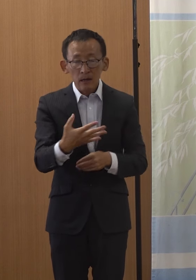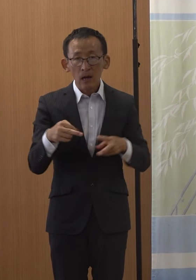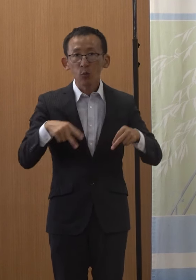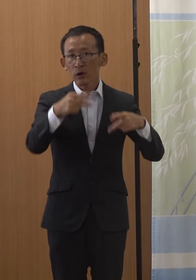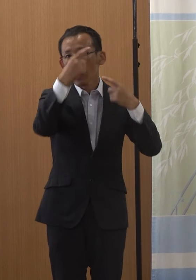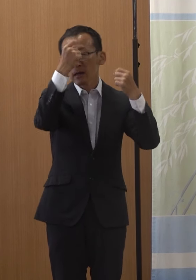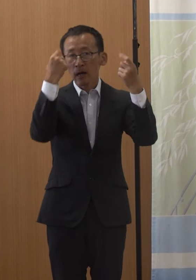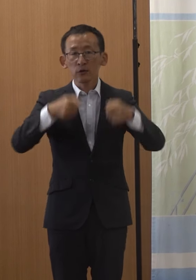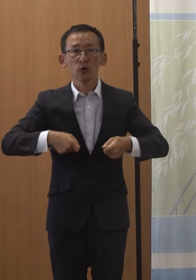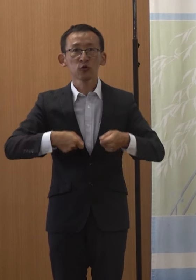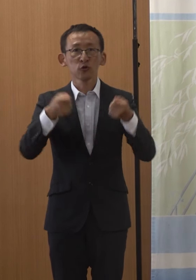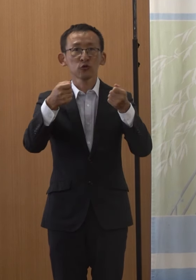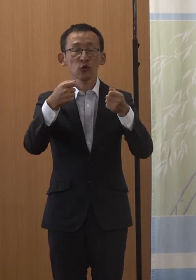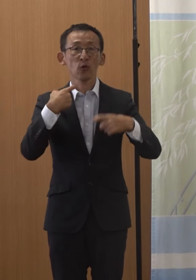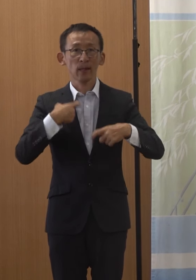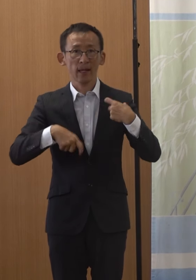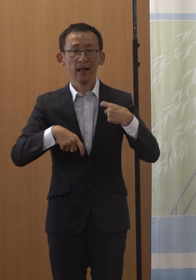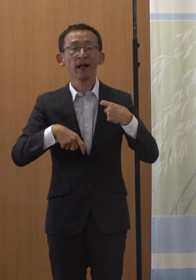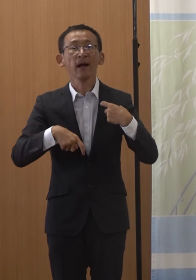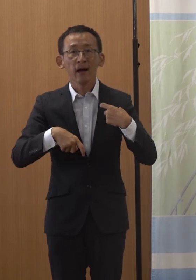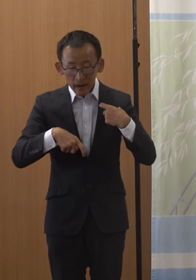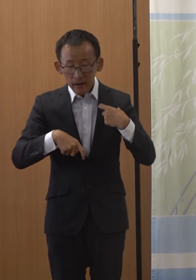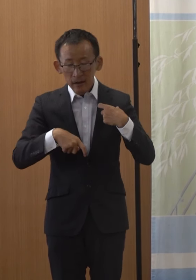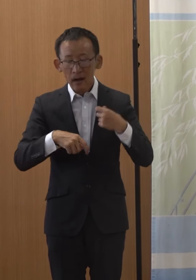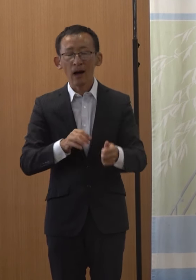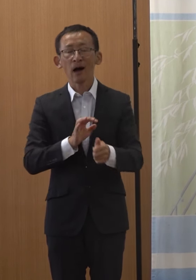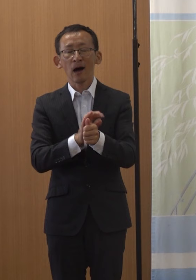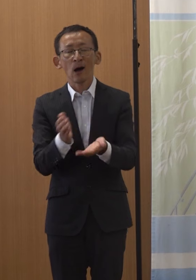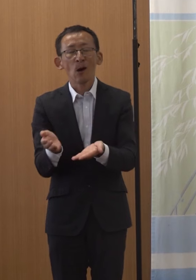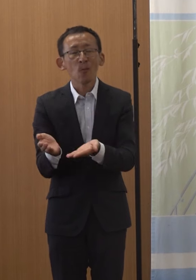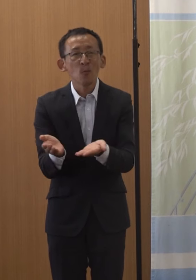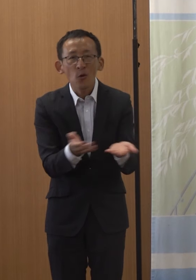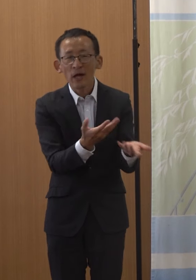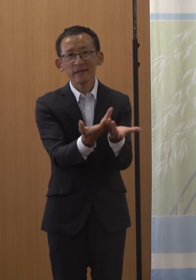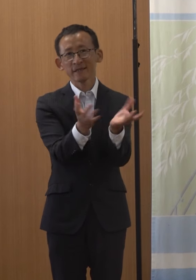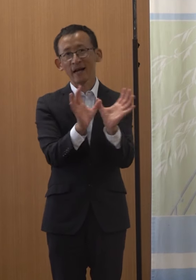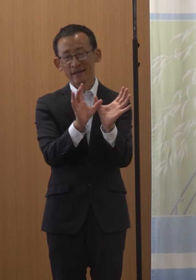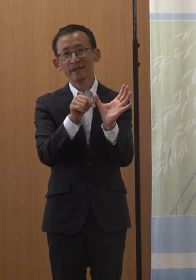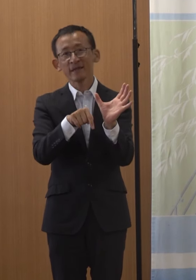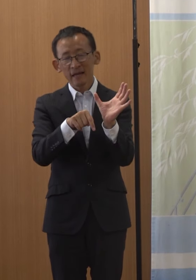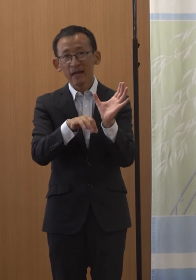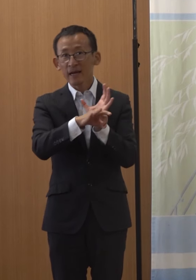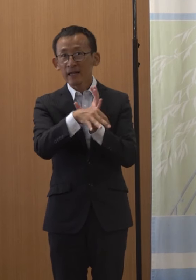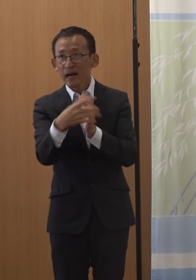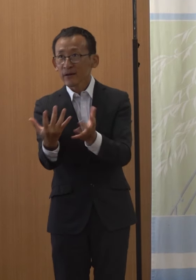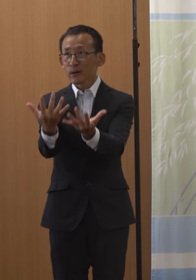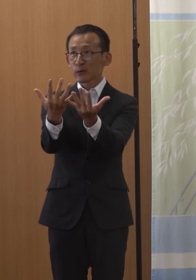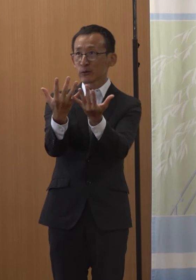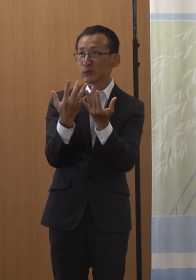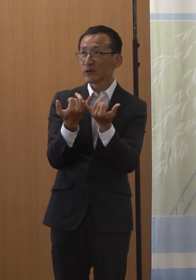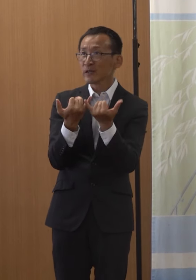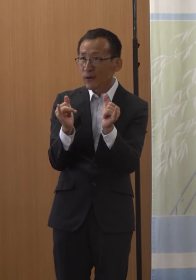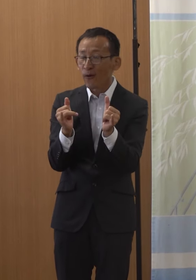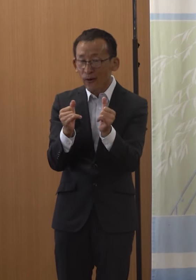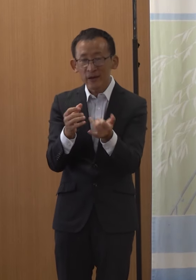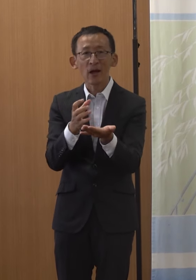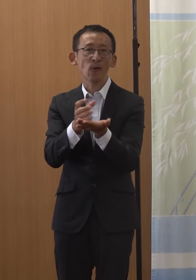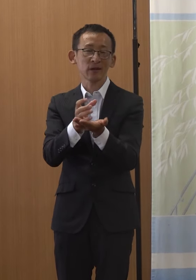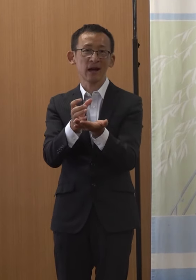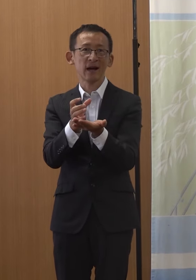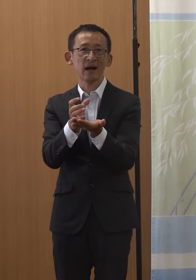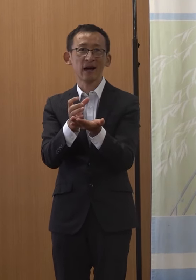が、自主的にもてなし隊として金沢に来られる方に対して紅茶を、加賀紅